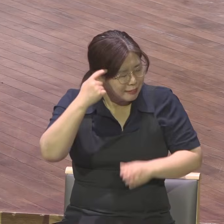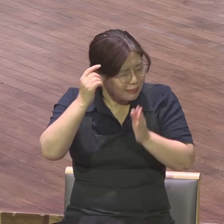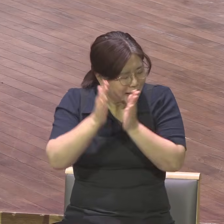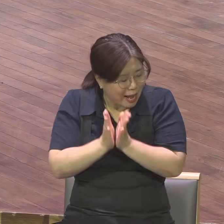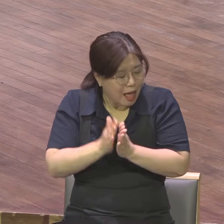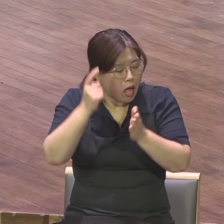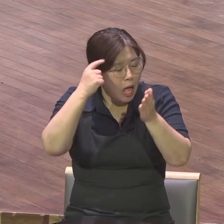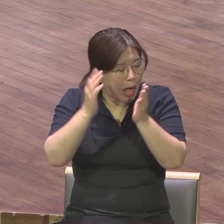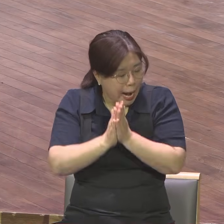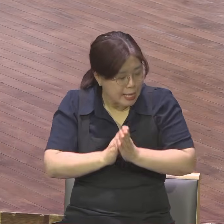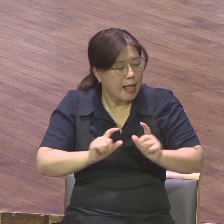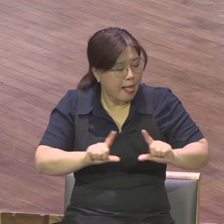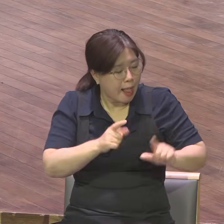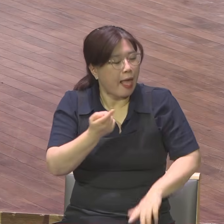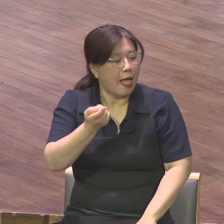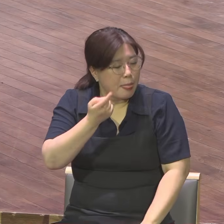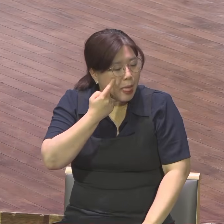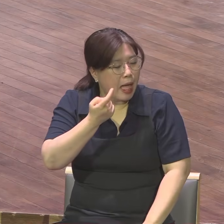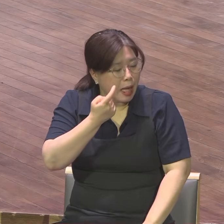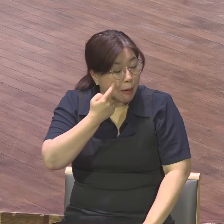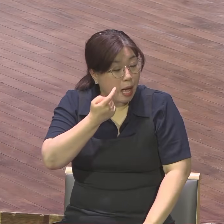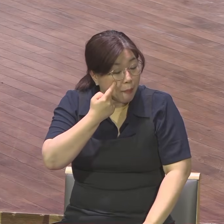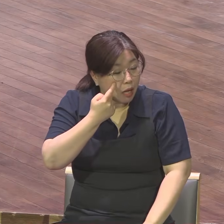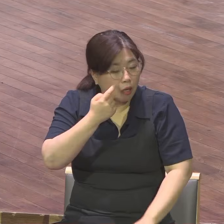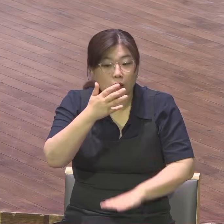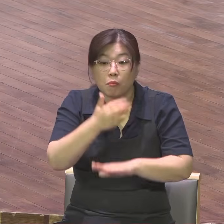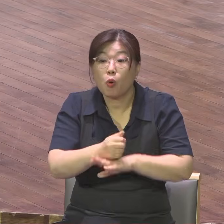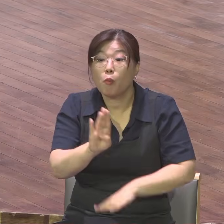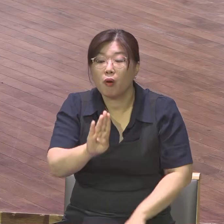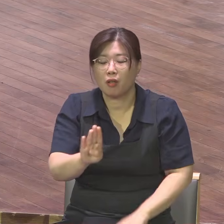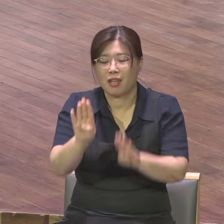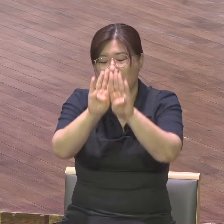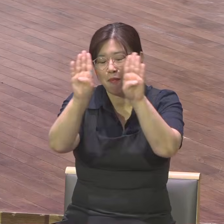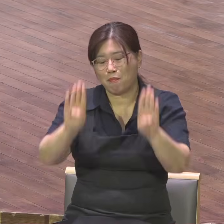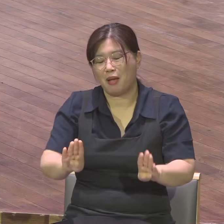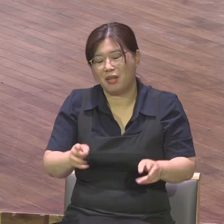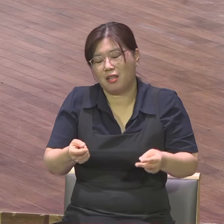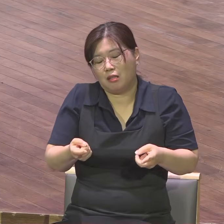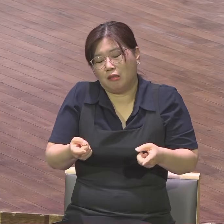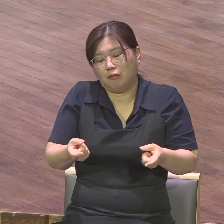바벨탑이지요. 바벨탑. 열심히 노력하지요. 바벨탑이죠.